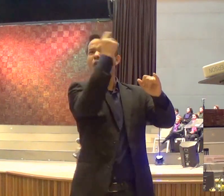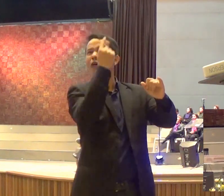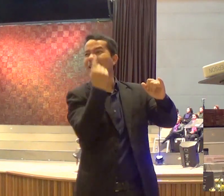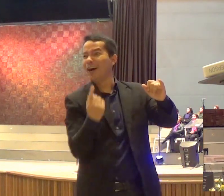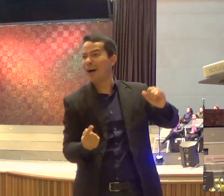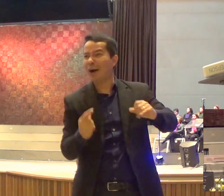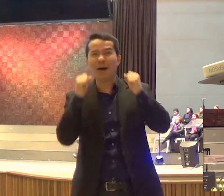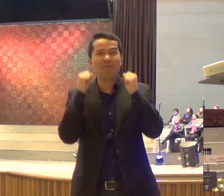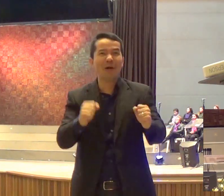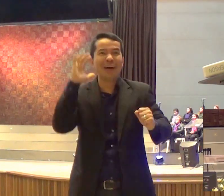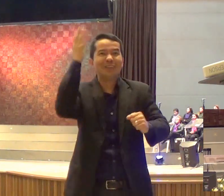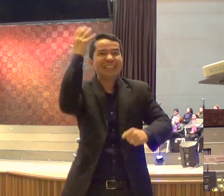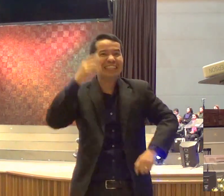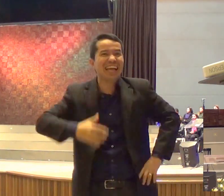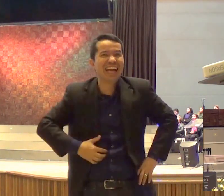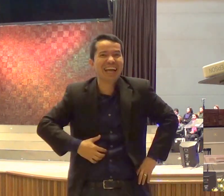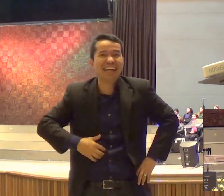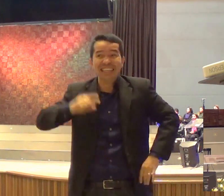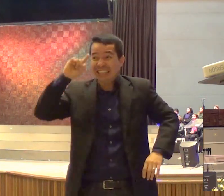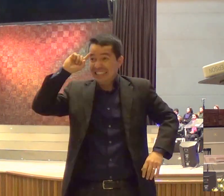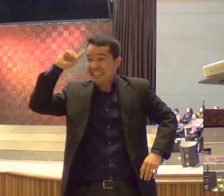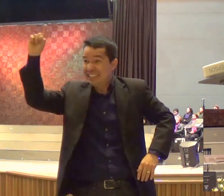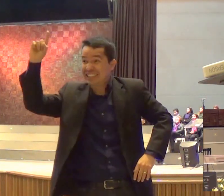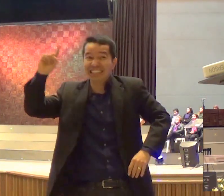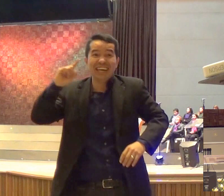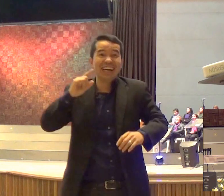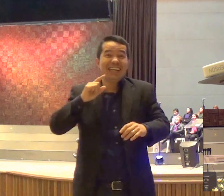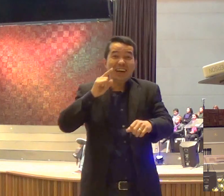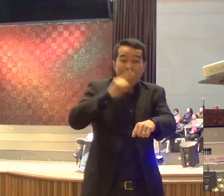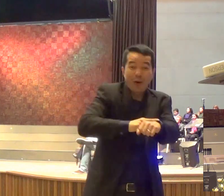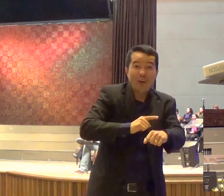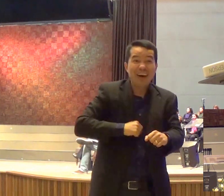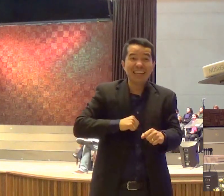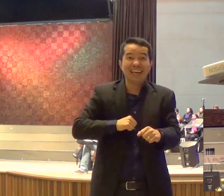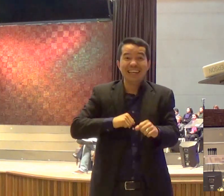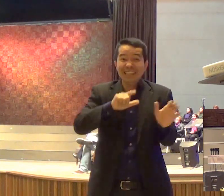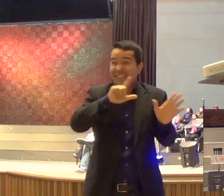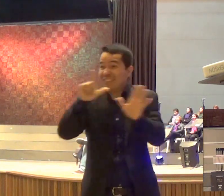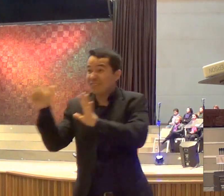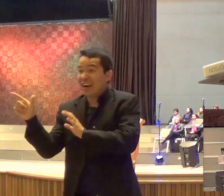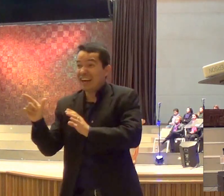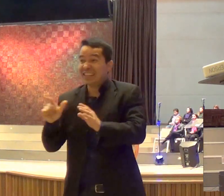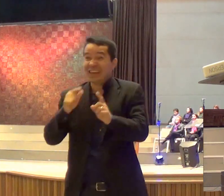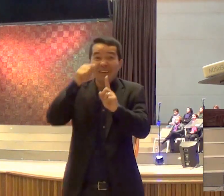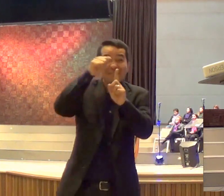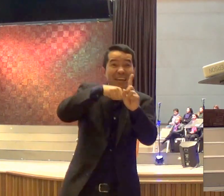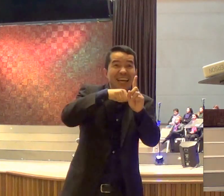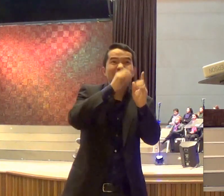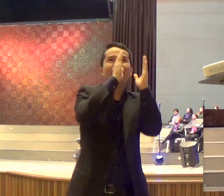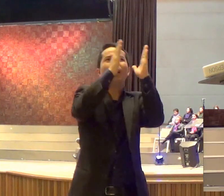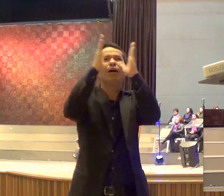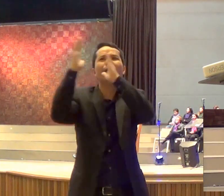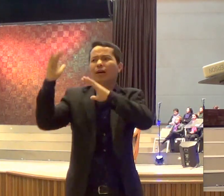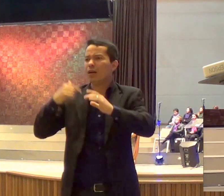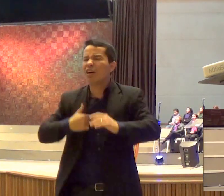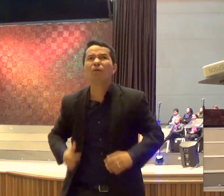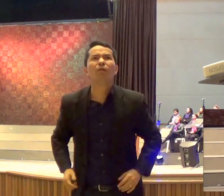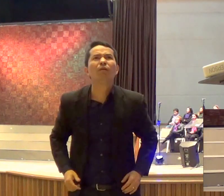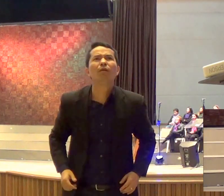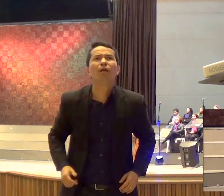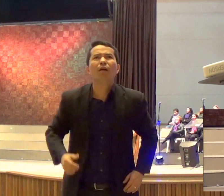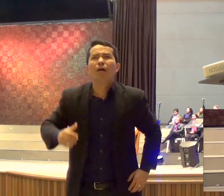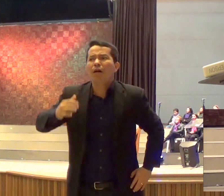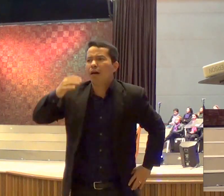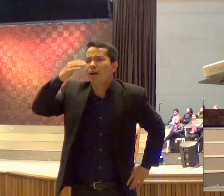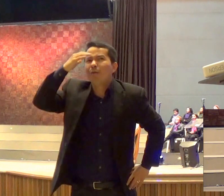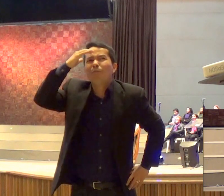a data que aquele furacão deixaria Costa eu virei para kerem e falei assim seria tão interessante se